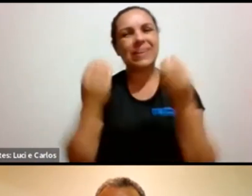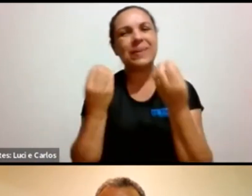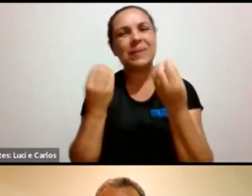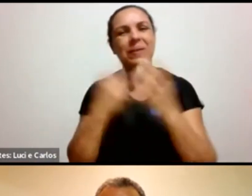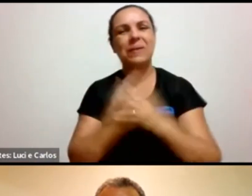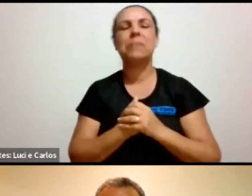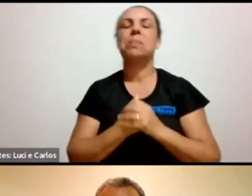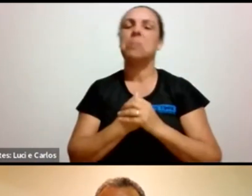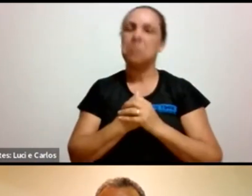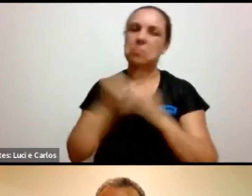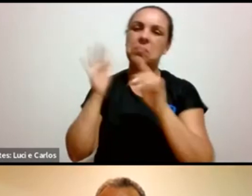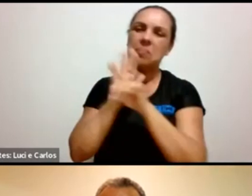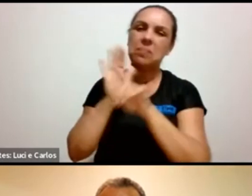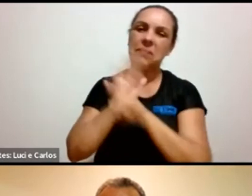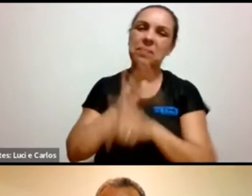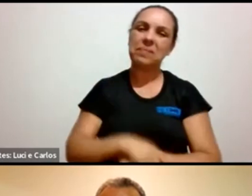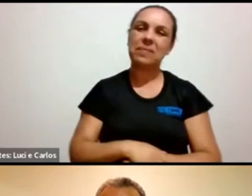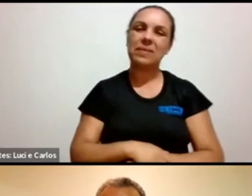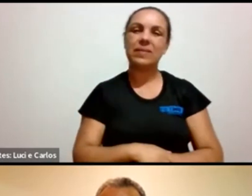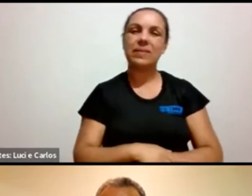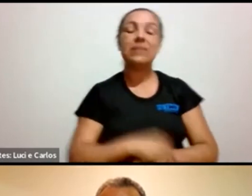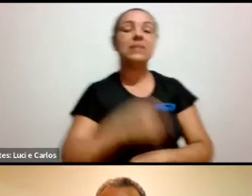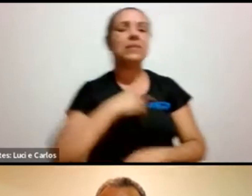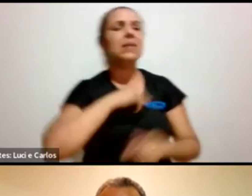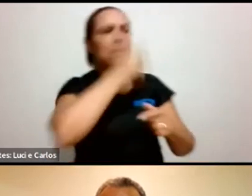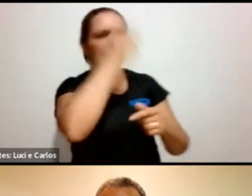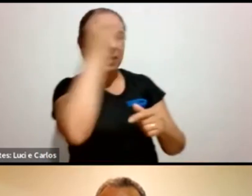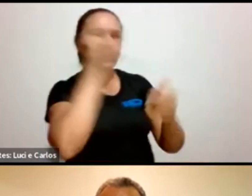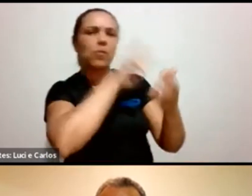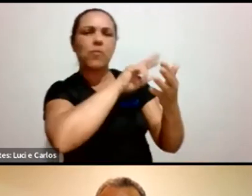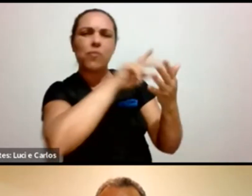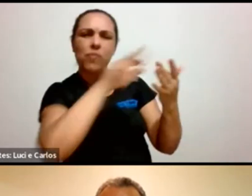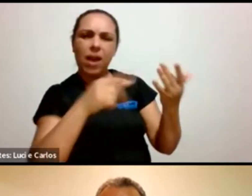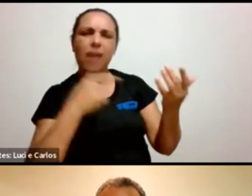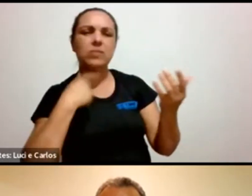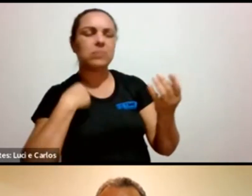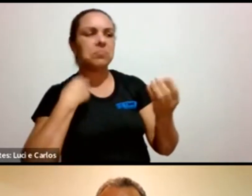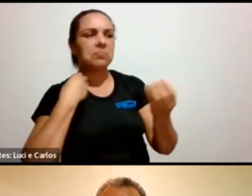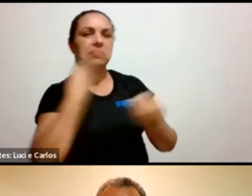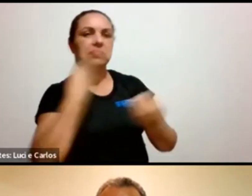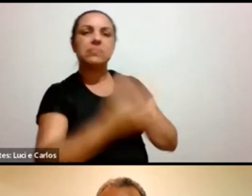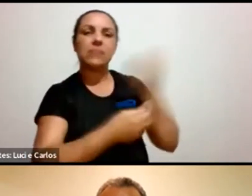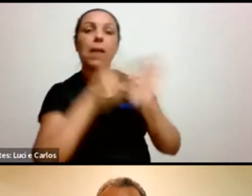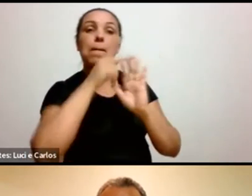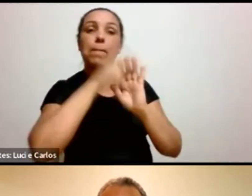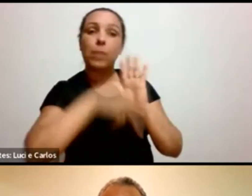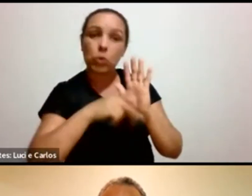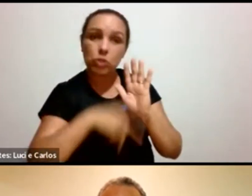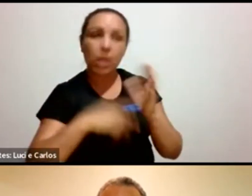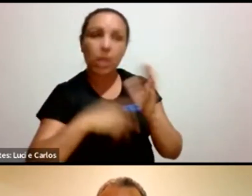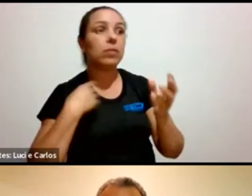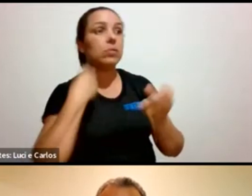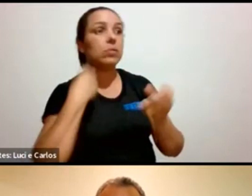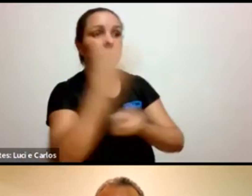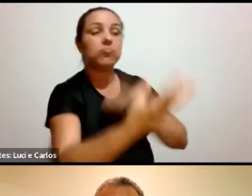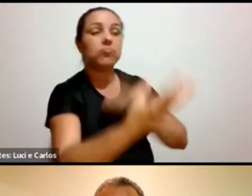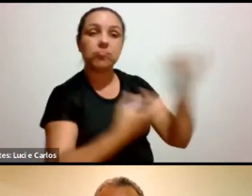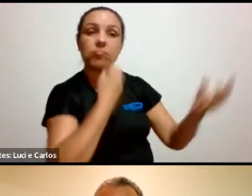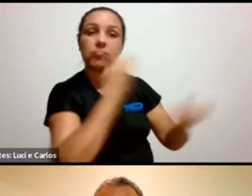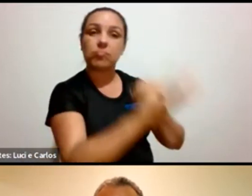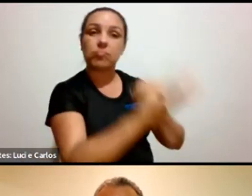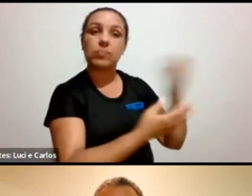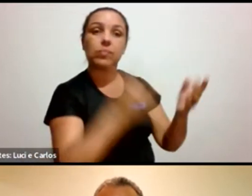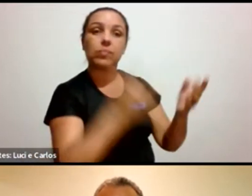função. Sim, e aí várias pessoas também adquiriram o projeto por ver minhas melhoras que assim foram visíveis,